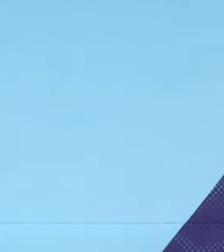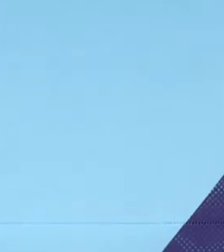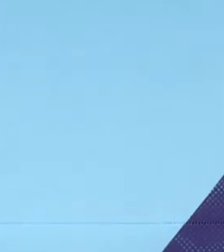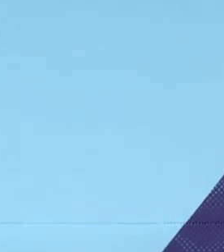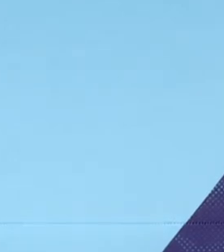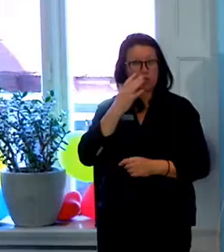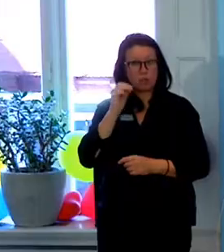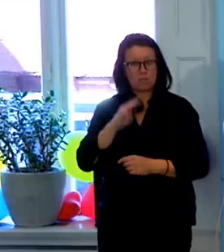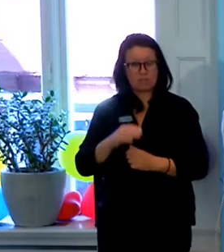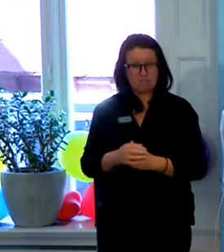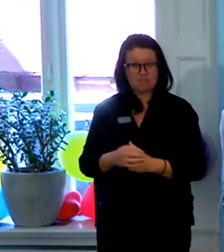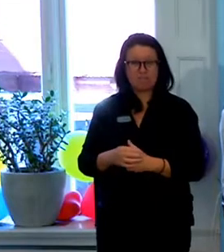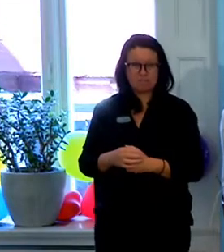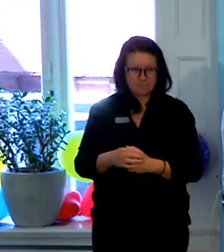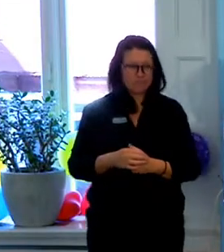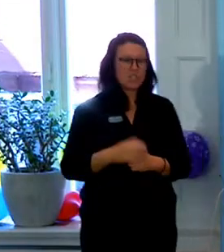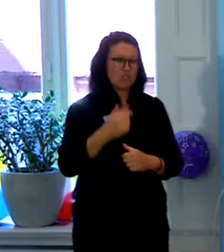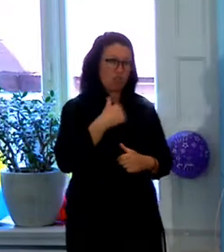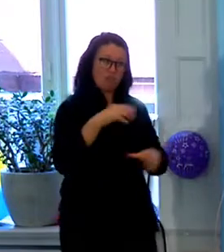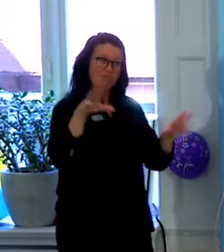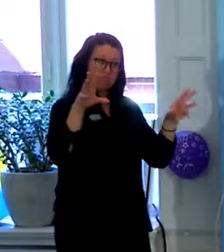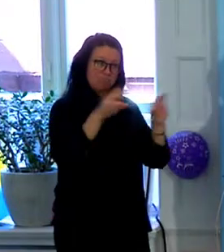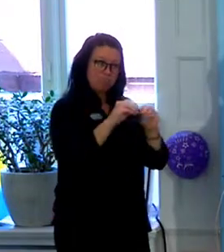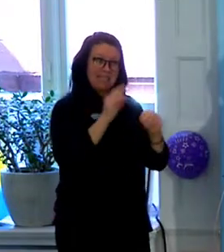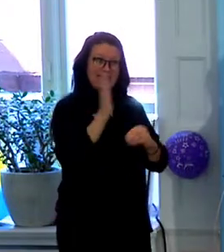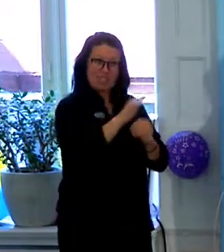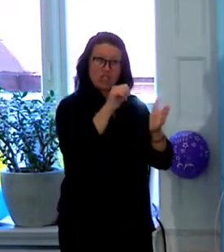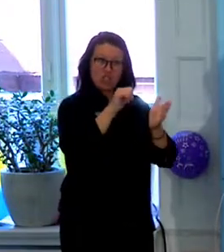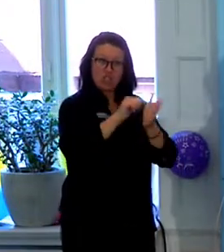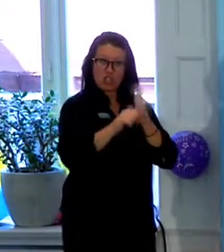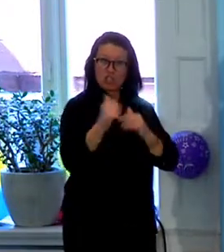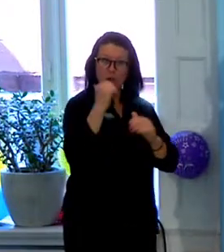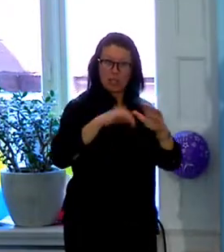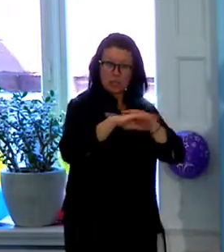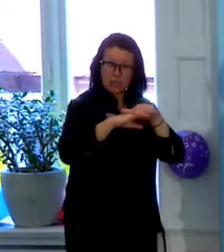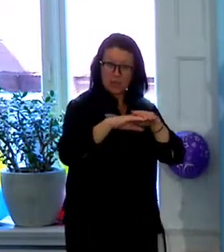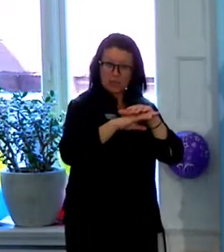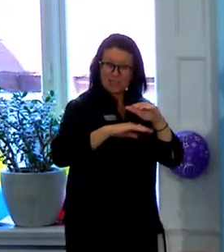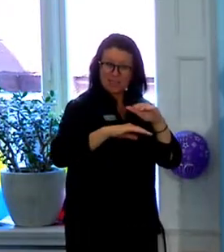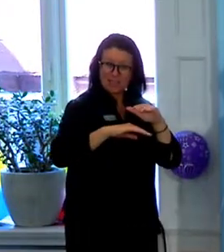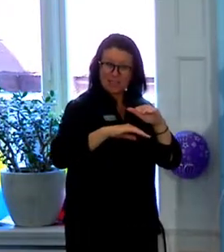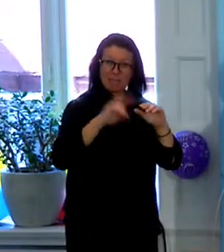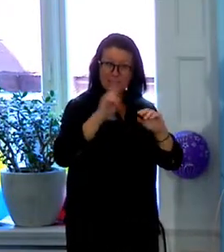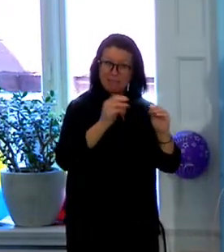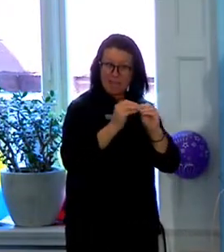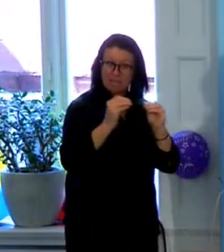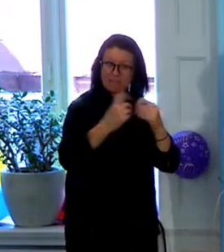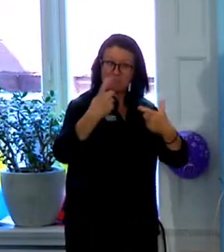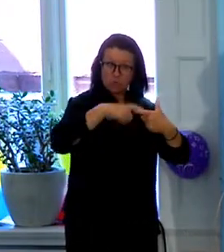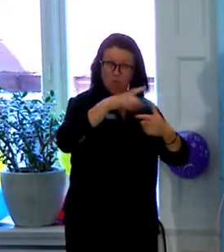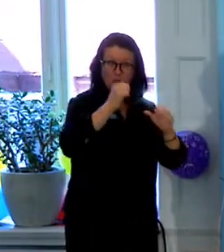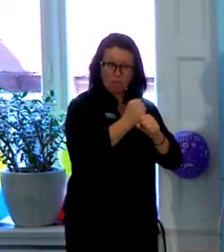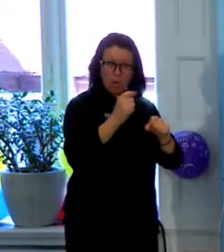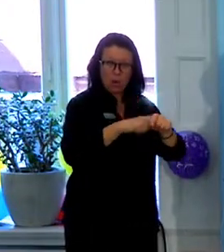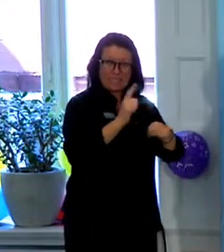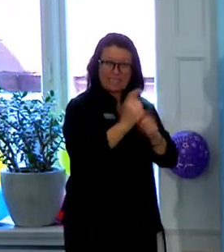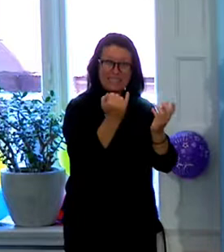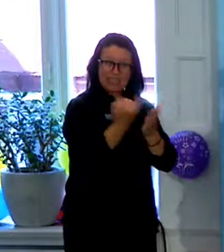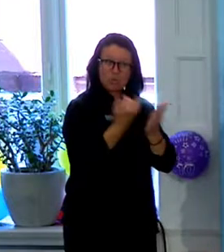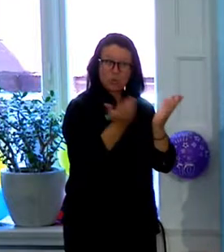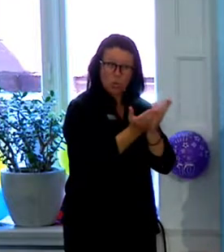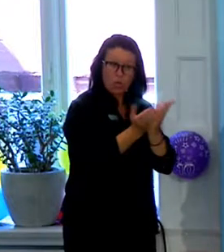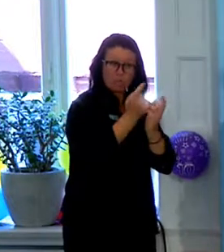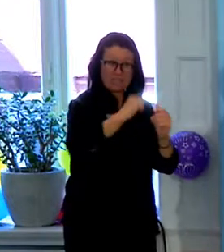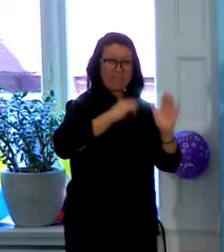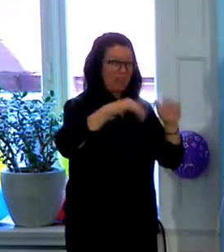det själva. Ja, jag drar slutsatsen att din yrkesbakgrund är högt relevant i det här sammanhanget. Du har jobbat länge inom skolan och